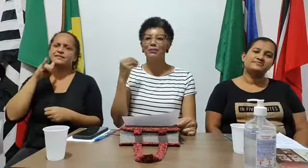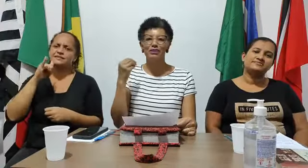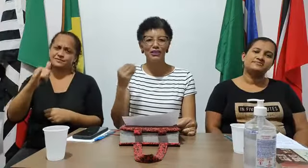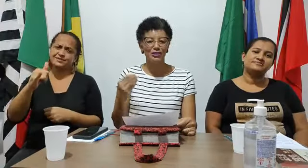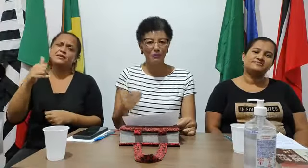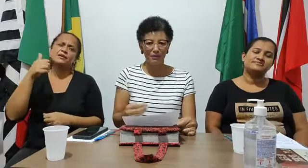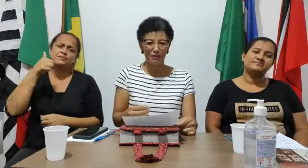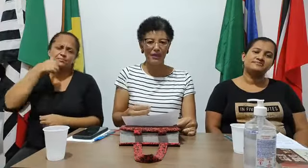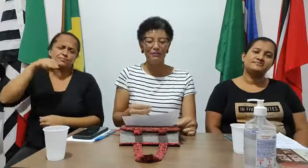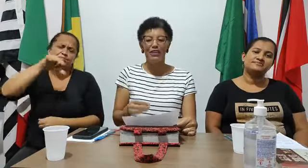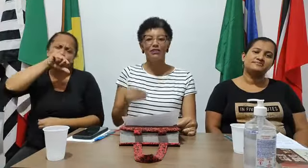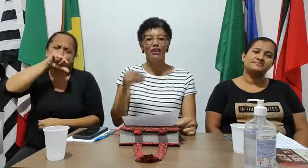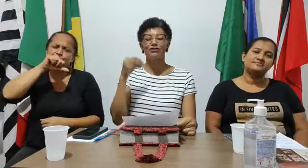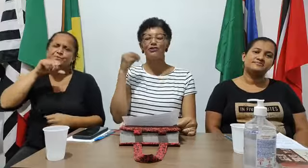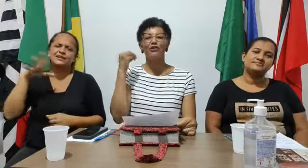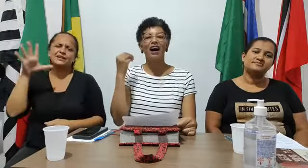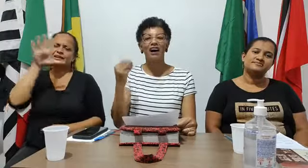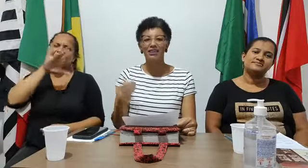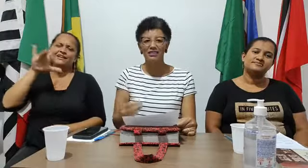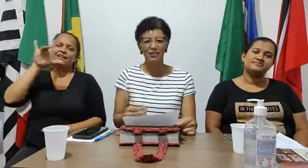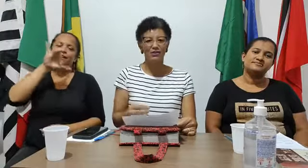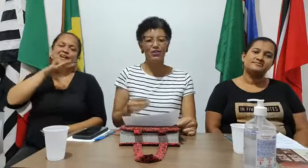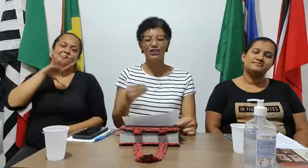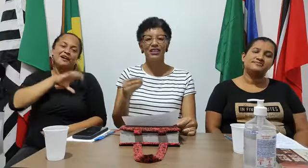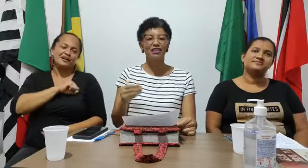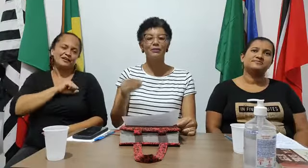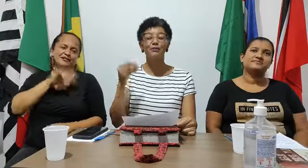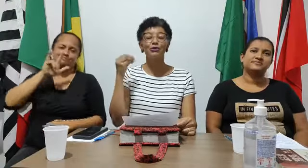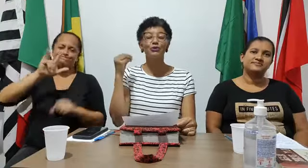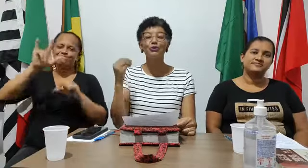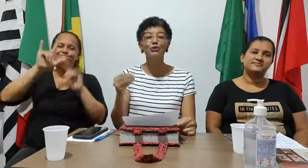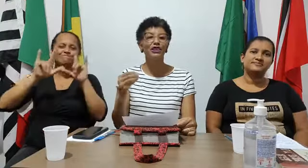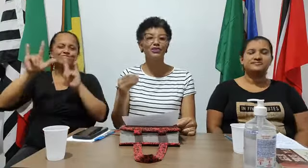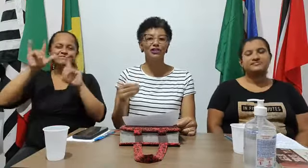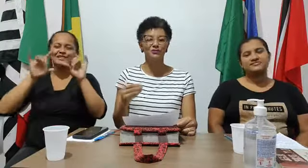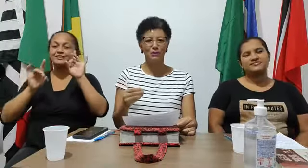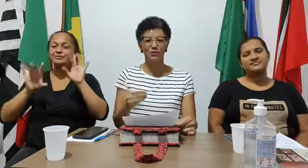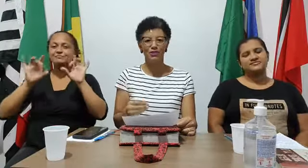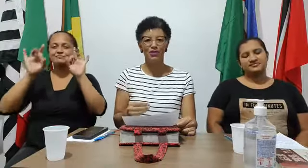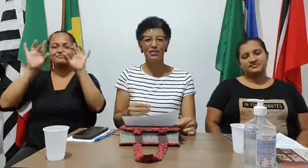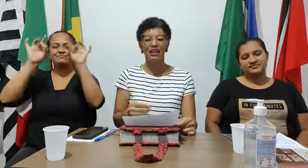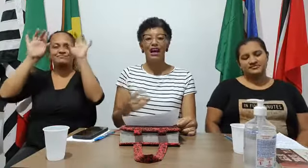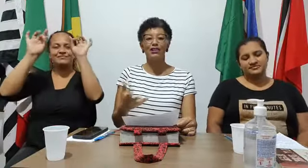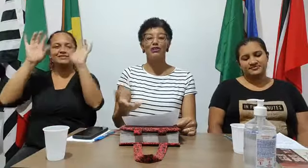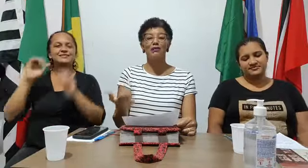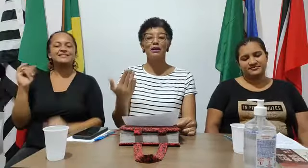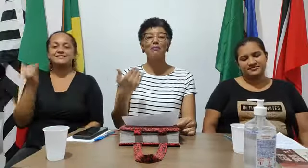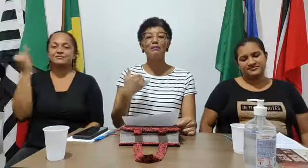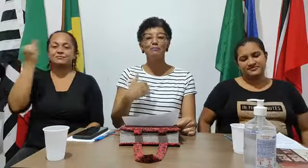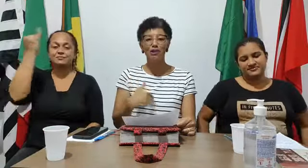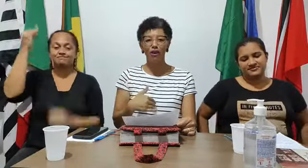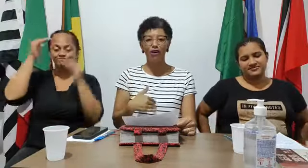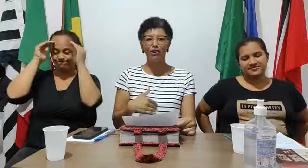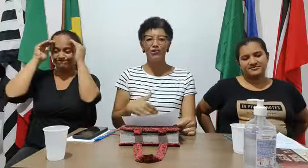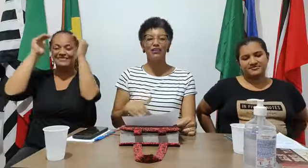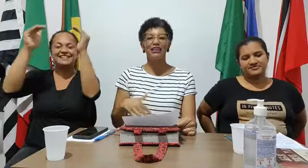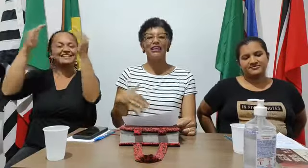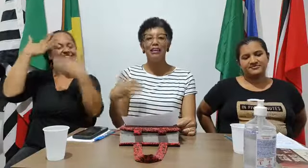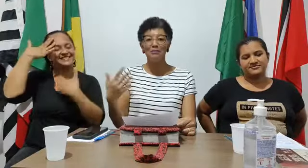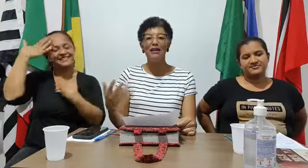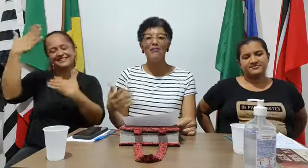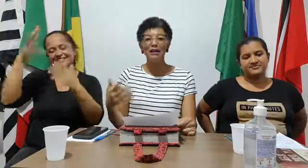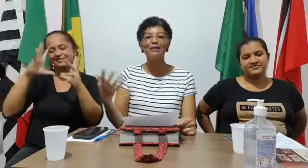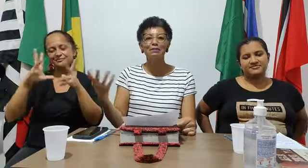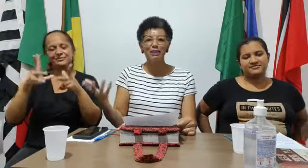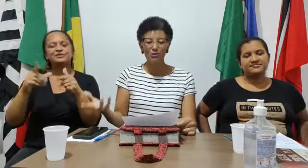você é importante para mim. Eu quero te honrar nesta noite, te agradecer por tudo que a senhora fez por nós. A senhora é minha mãe biológica